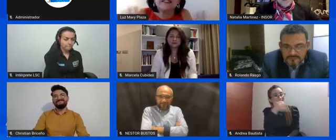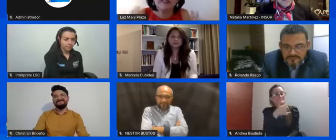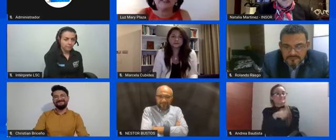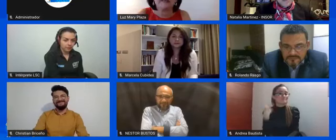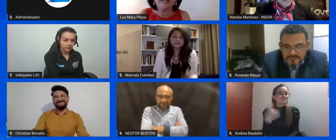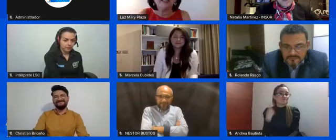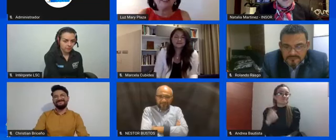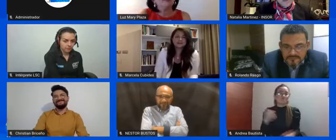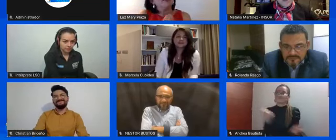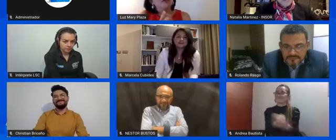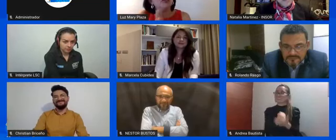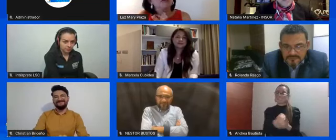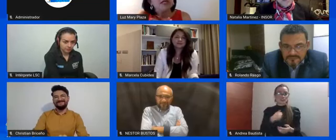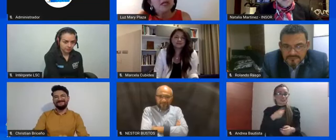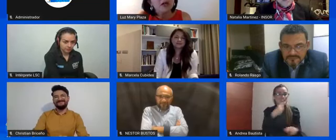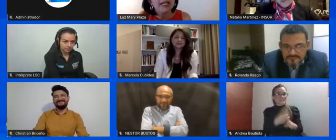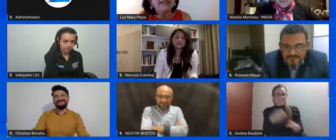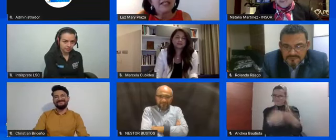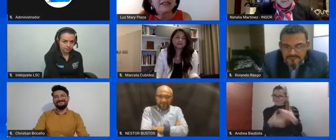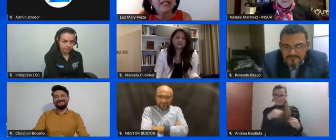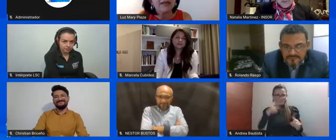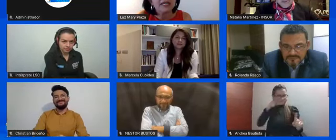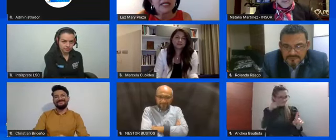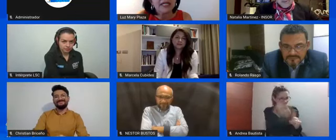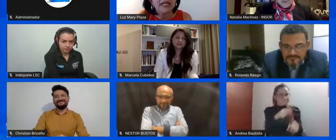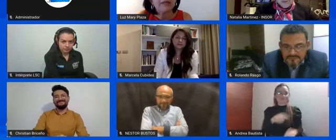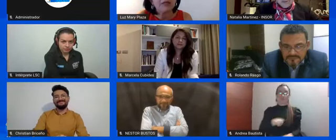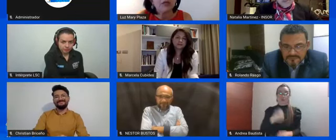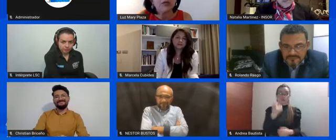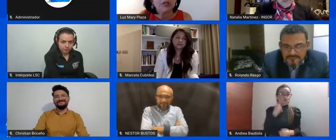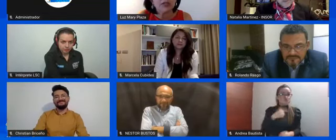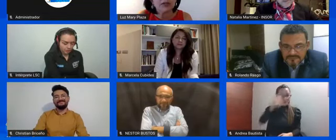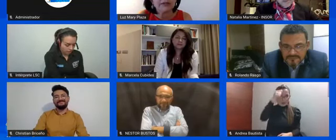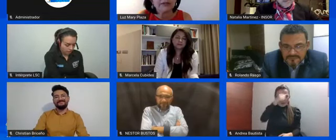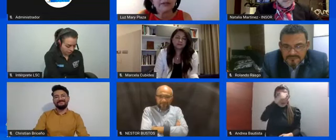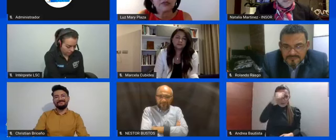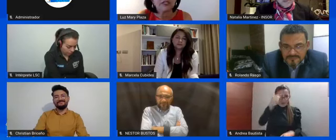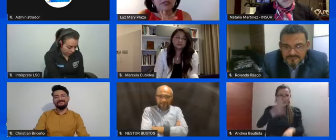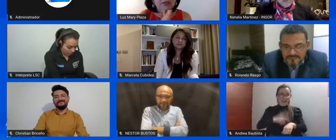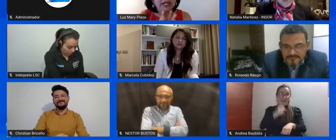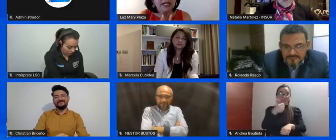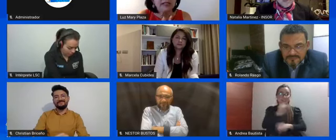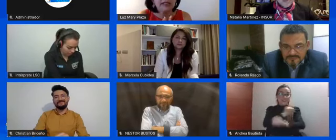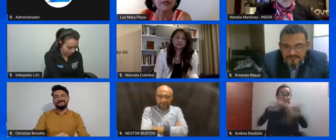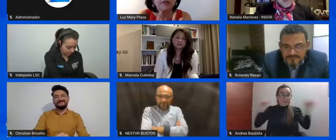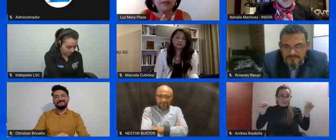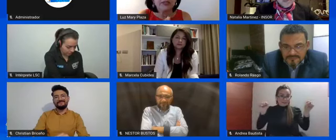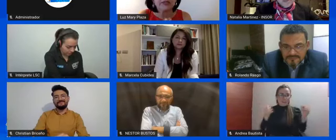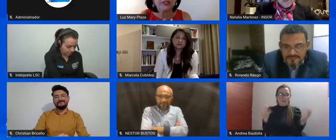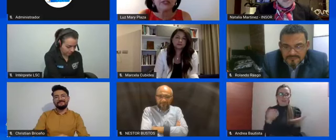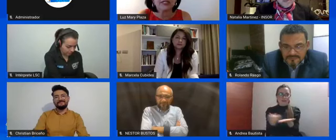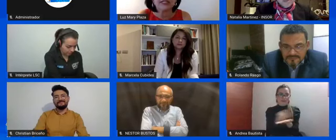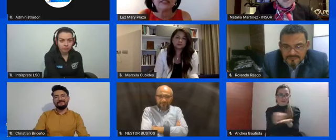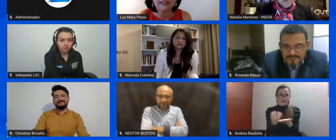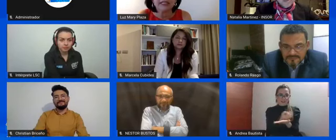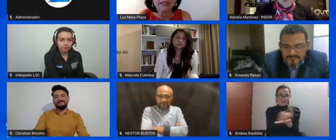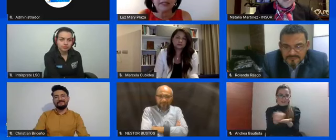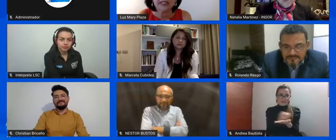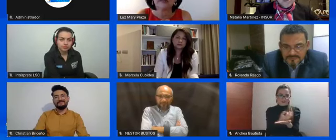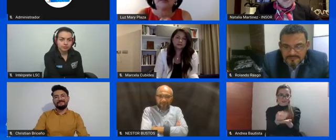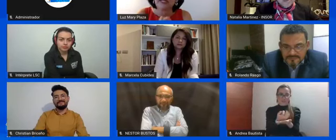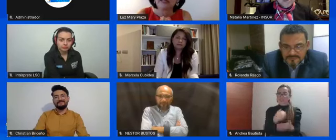la más difícil. Yo me fui un domingo a las 10 de la mañana a Patio Bonito. Yo alquilé un taxi, me fui a Pato Bonito y llegué a